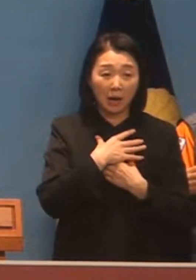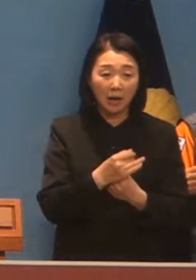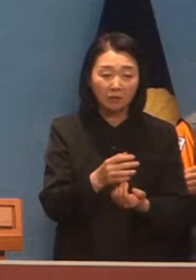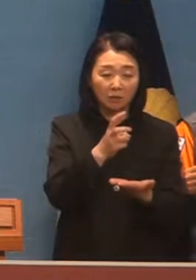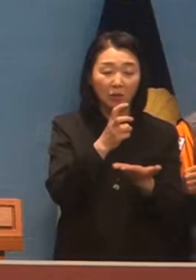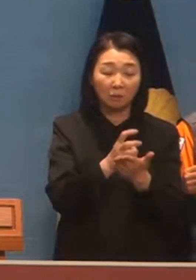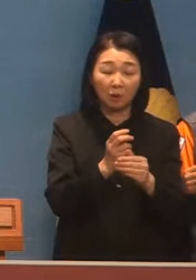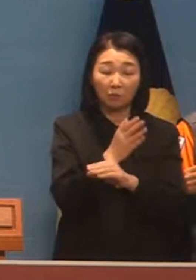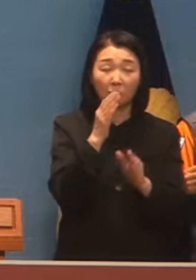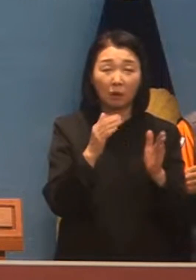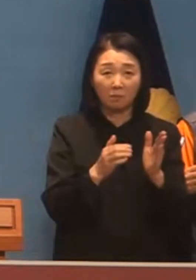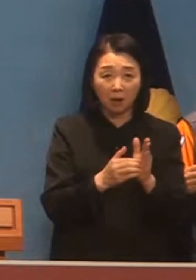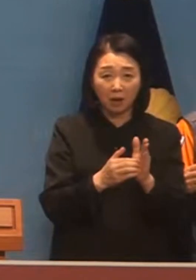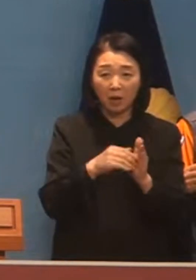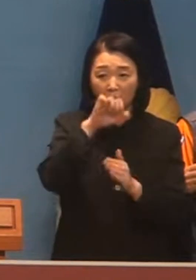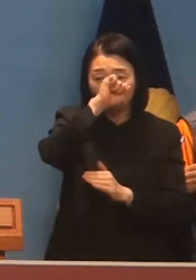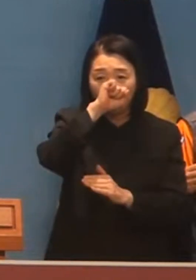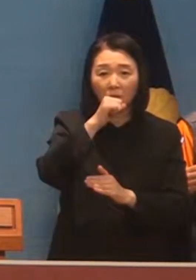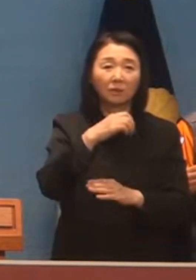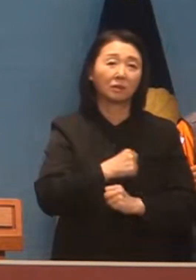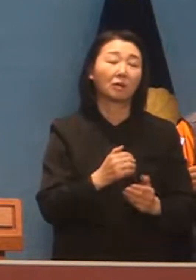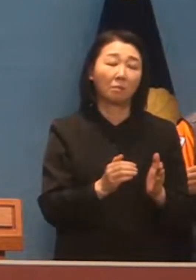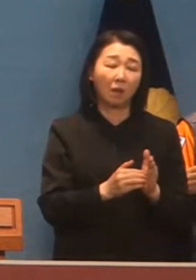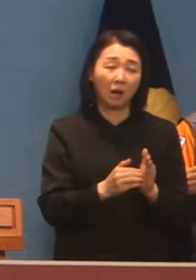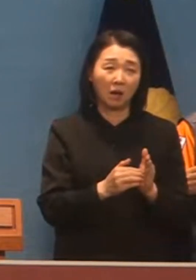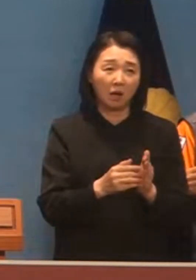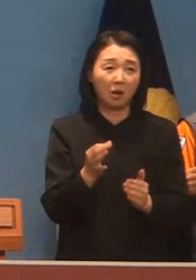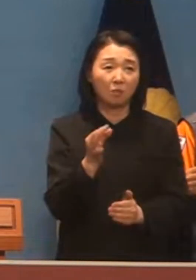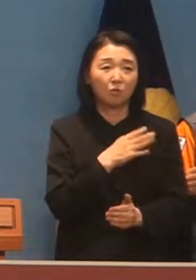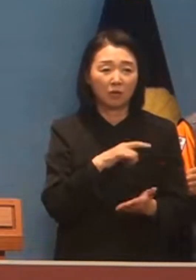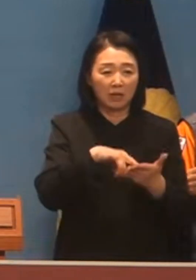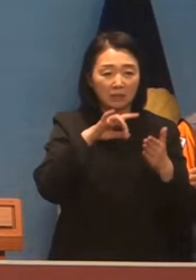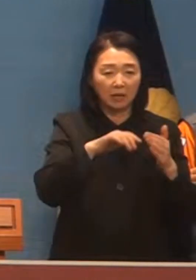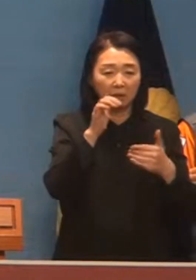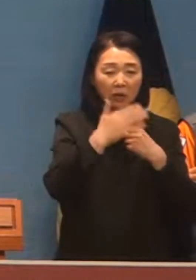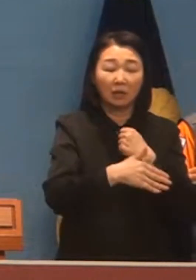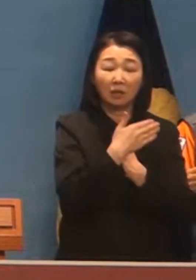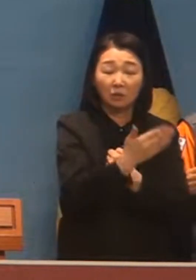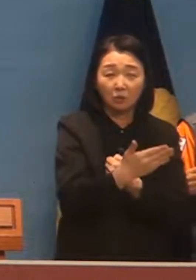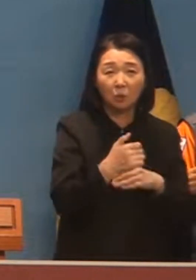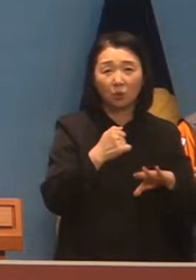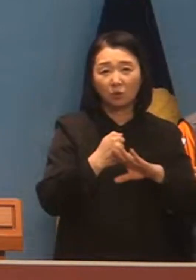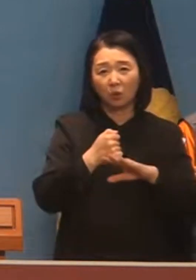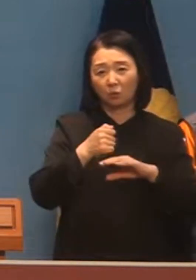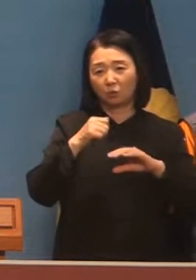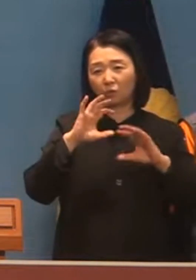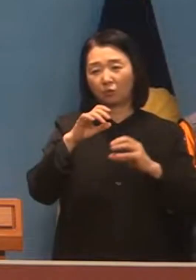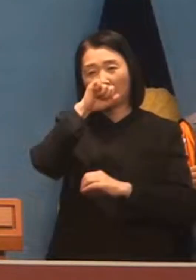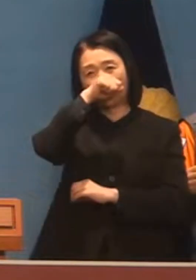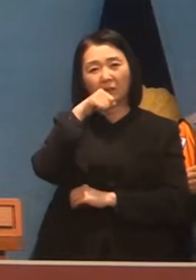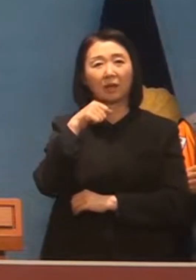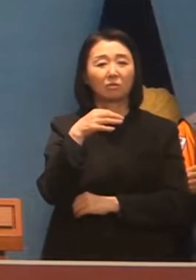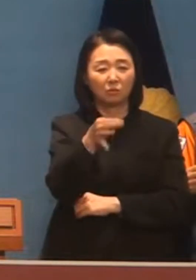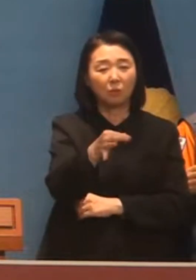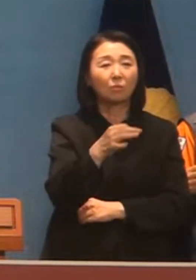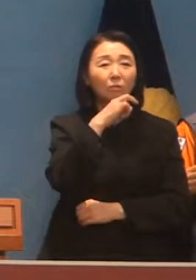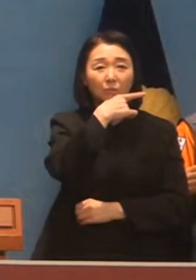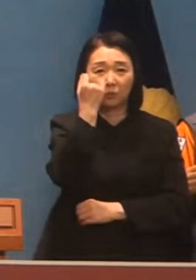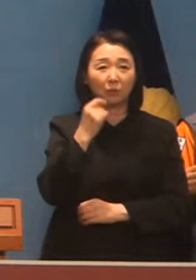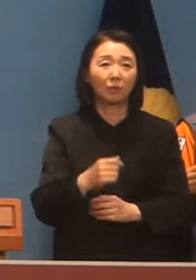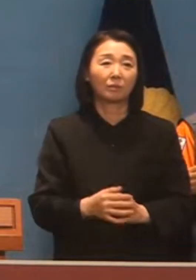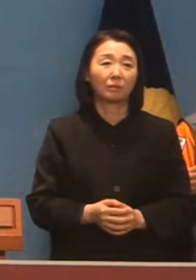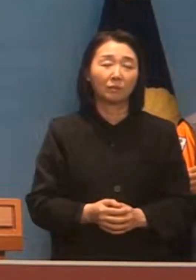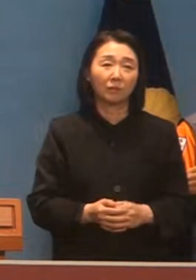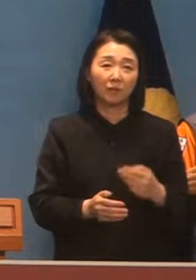소방 보급세는 지켜냈지만 부자감세로 메마른 지방재정에도 국비 지원은 턱없이 부족하기만 합니다.